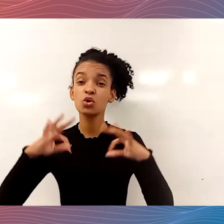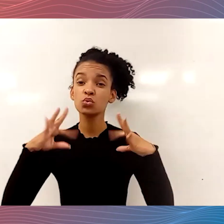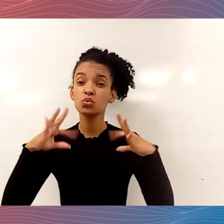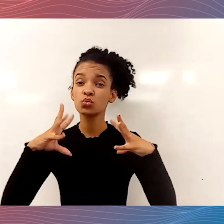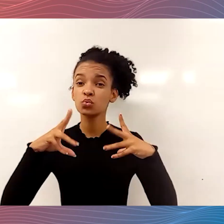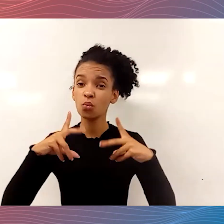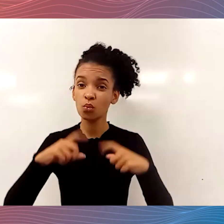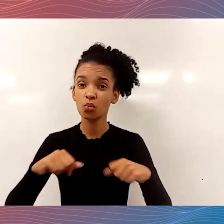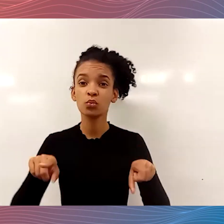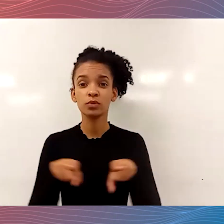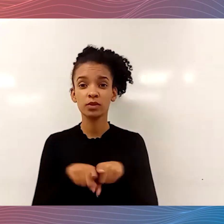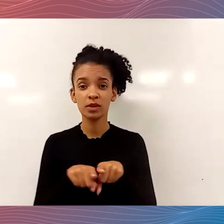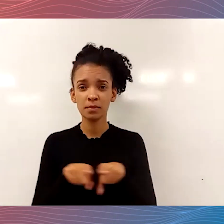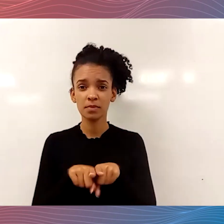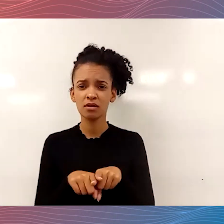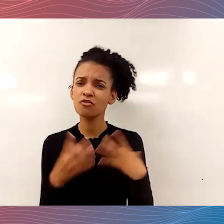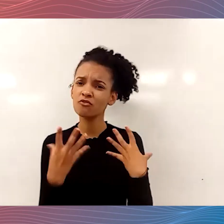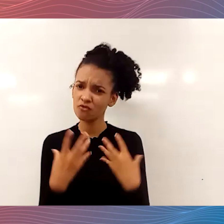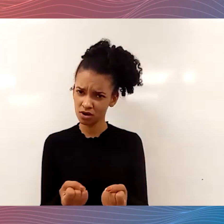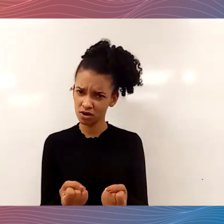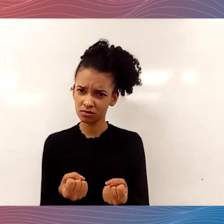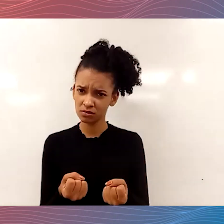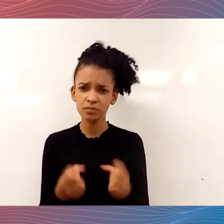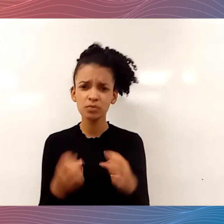vamos suar a camisa, todos nós,